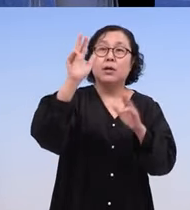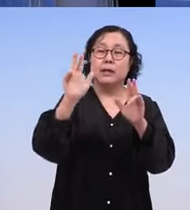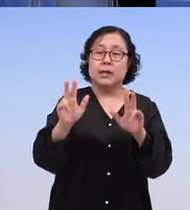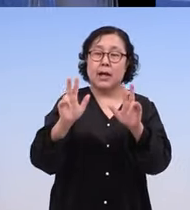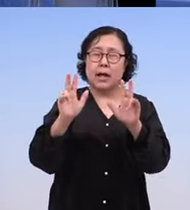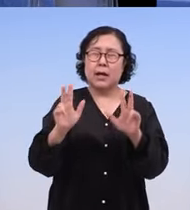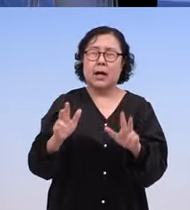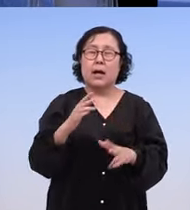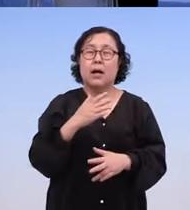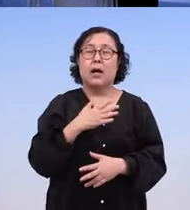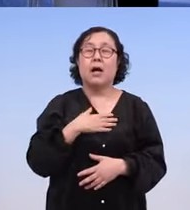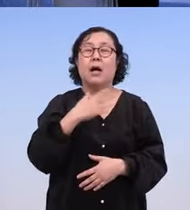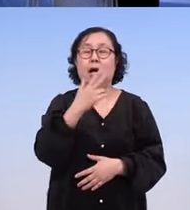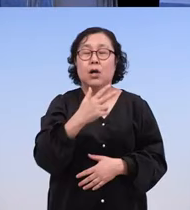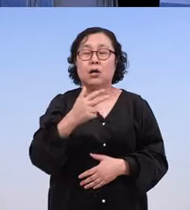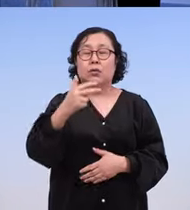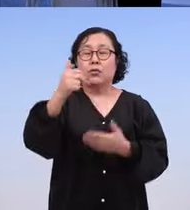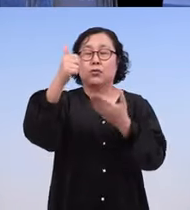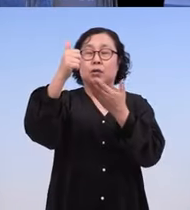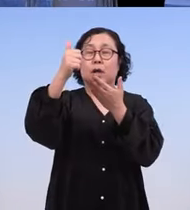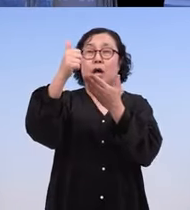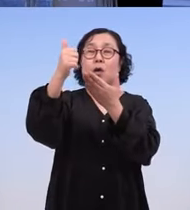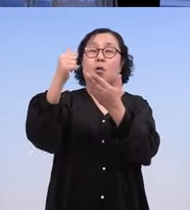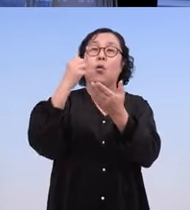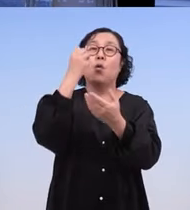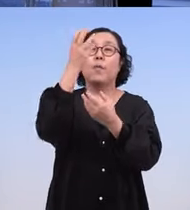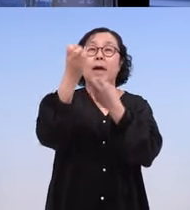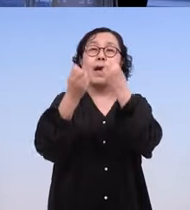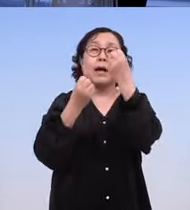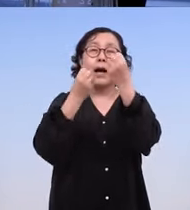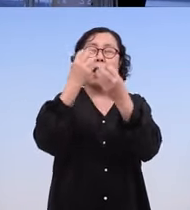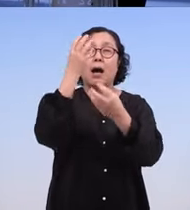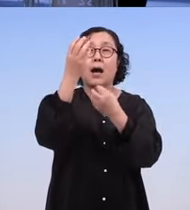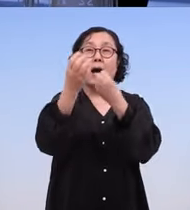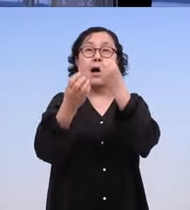이제 내가 주께 고백하는 말